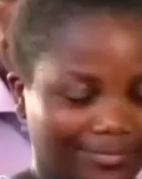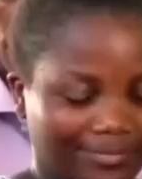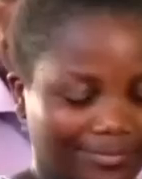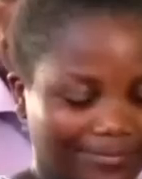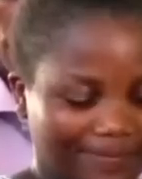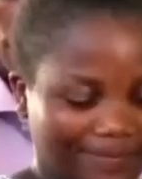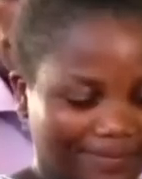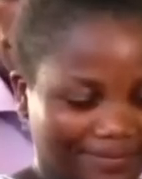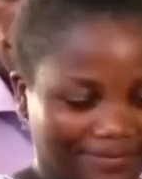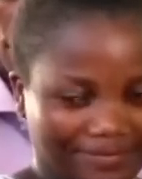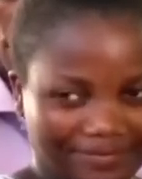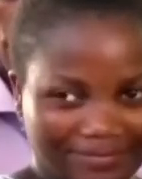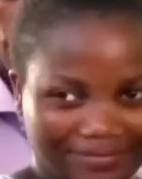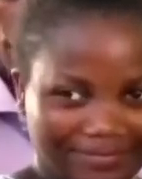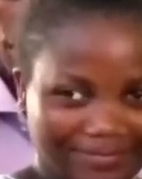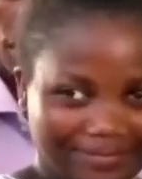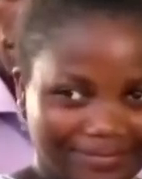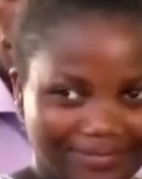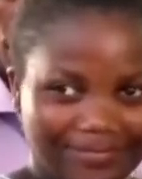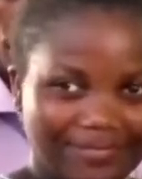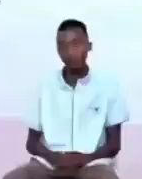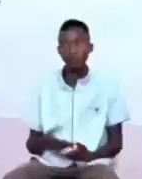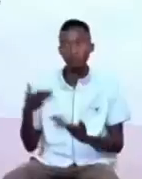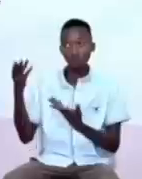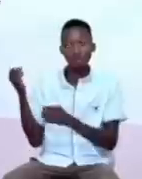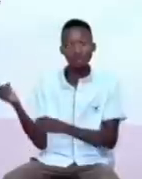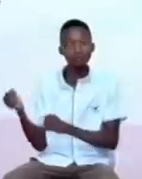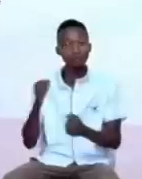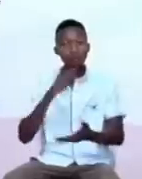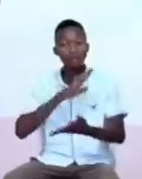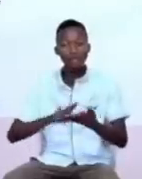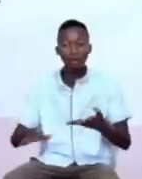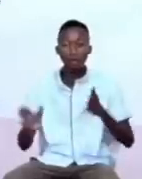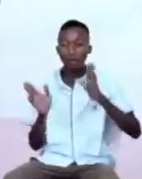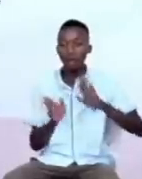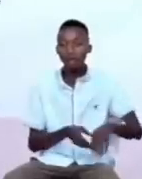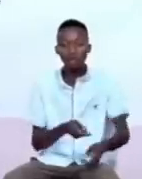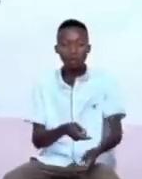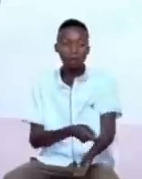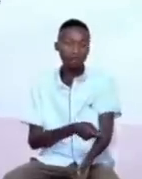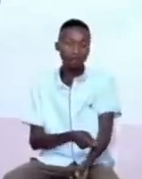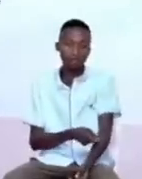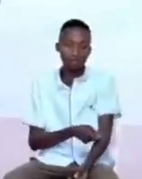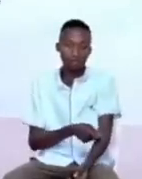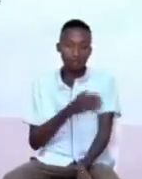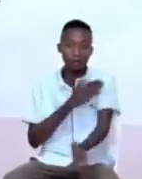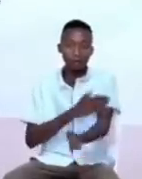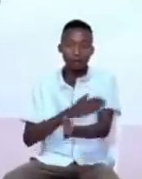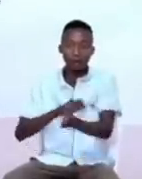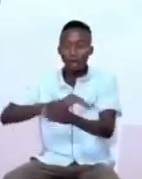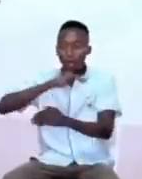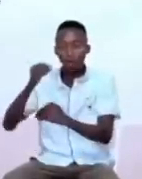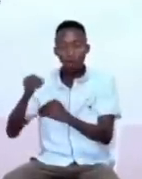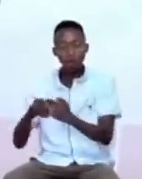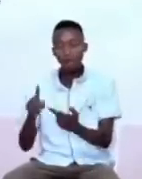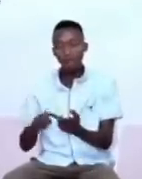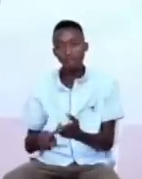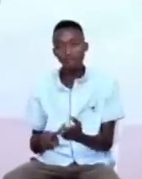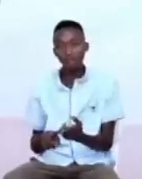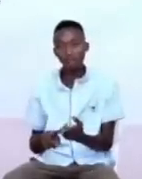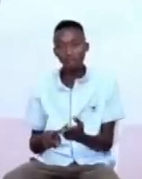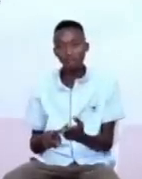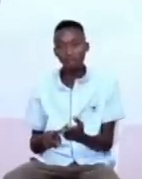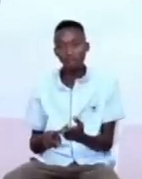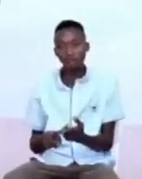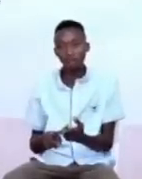nayo. Yule bwana Mungu akamtendea muujiza akaacha madawa kulevya. Lakini baadaye akayarudia tena.